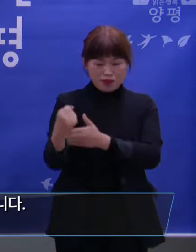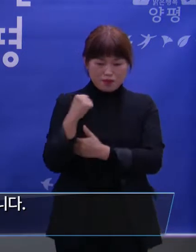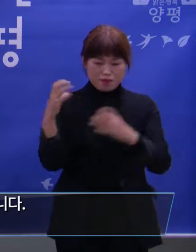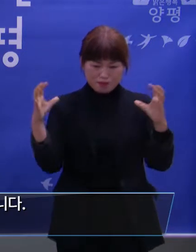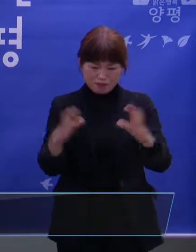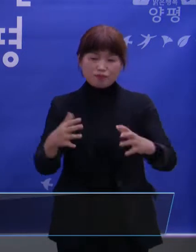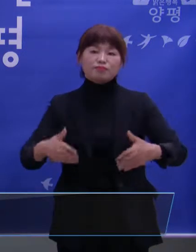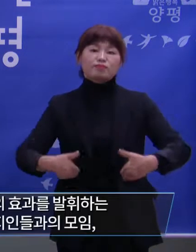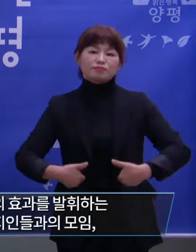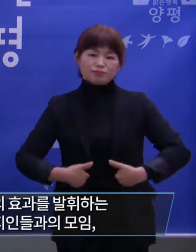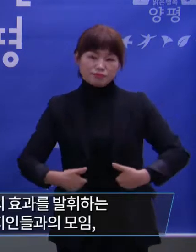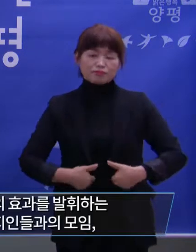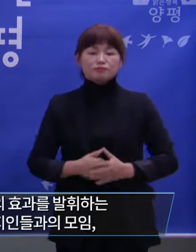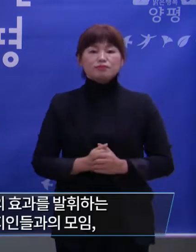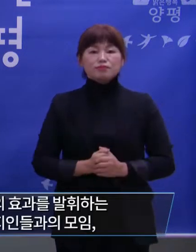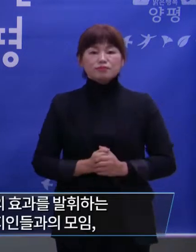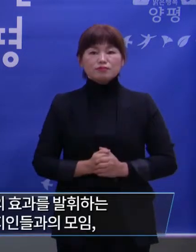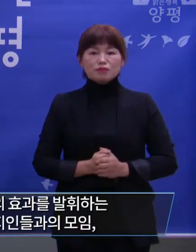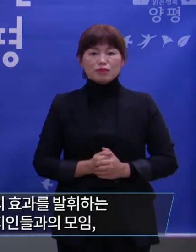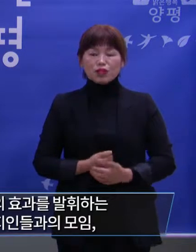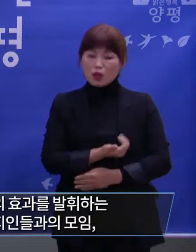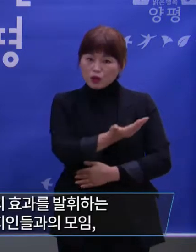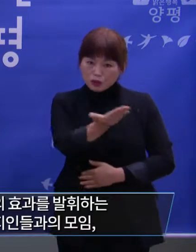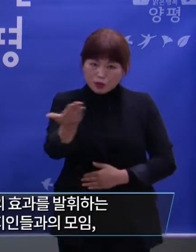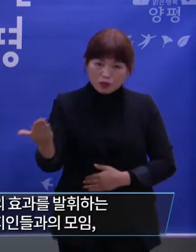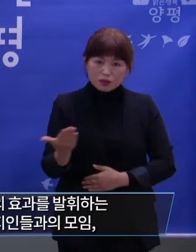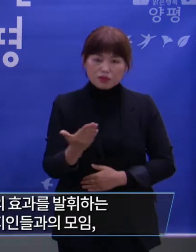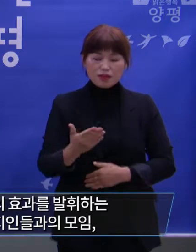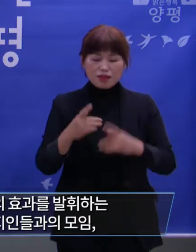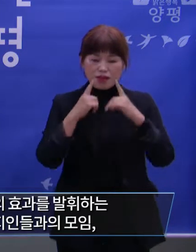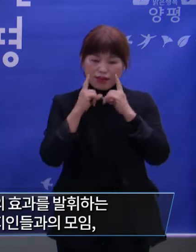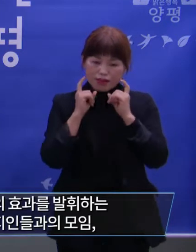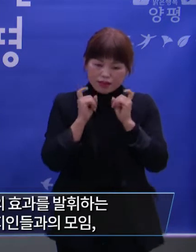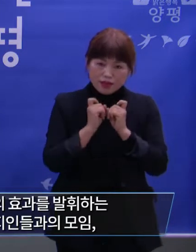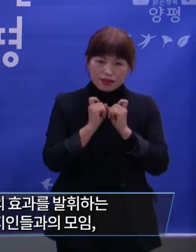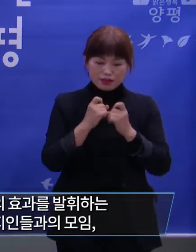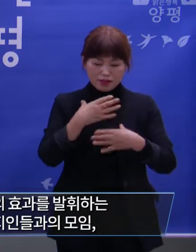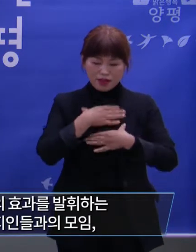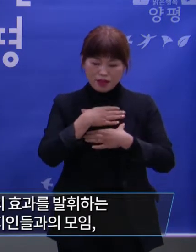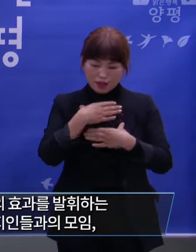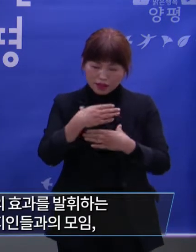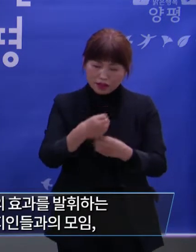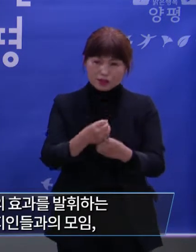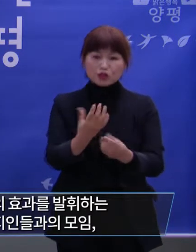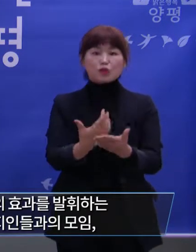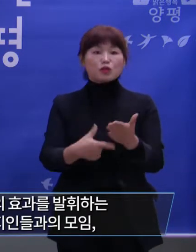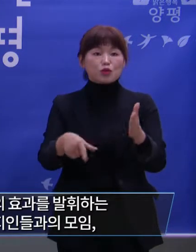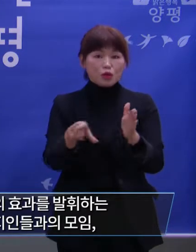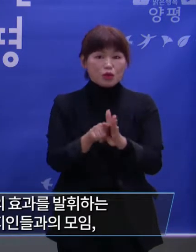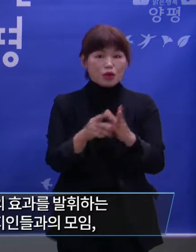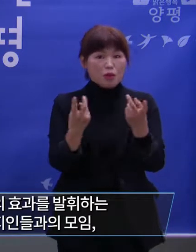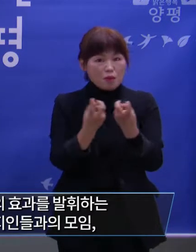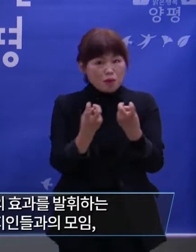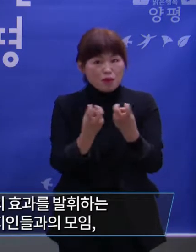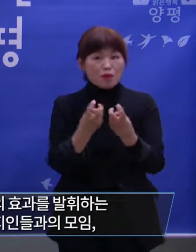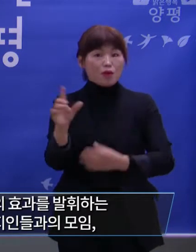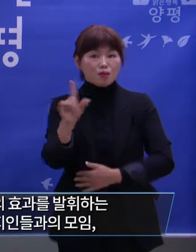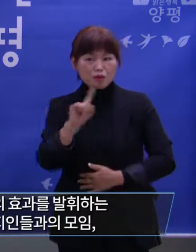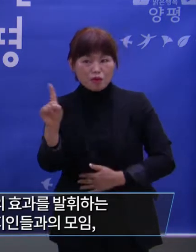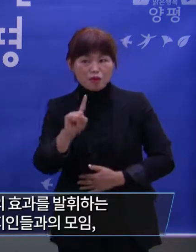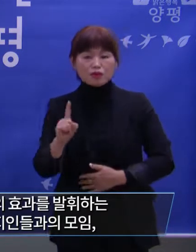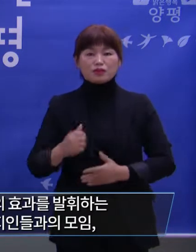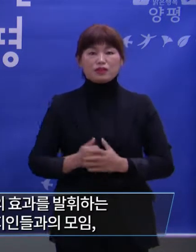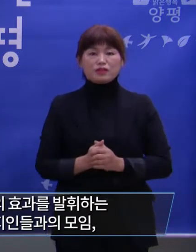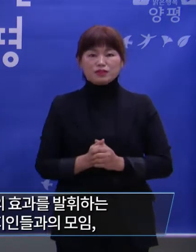합니다. 국민 여러분이 스스로 참여할 수 있는 최소한이지만 최대한 효과를